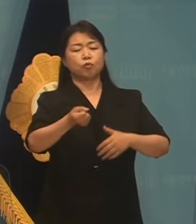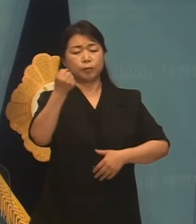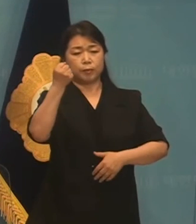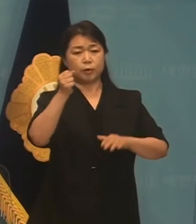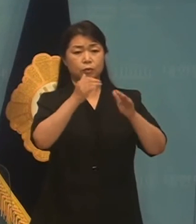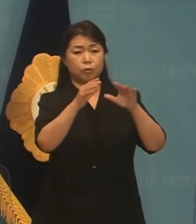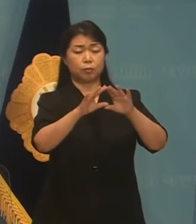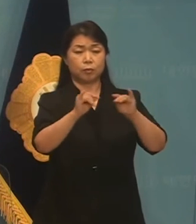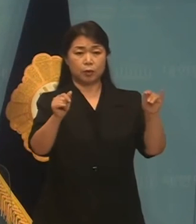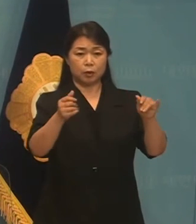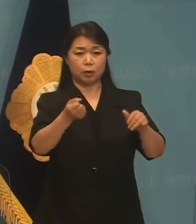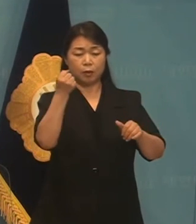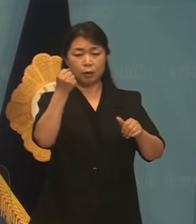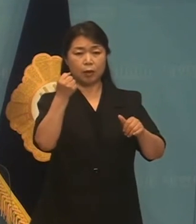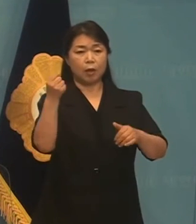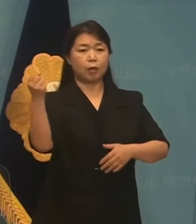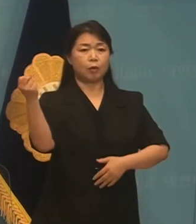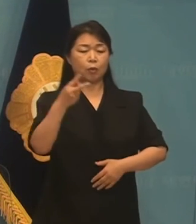국공유지와